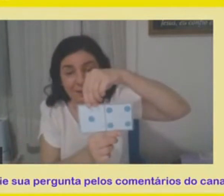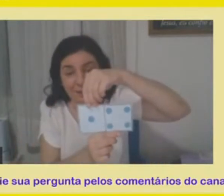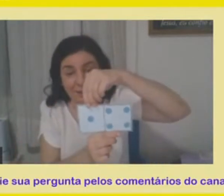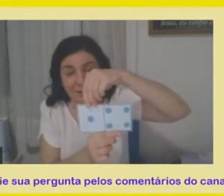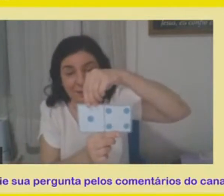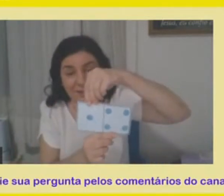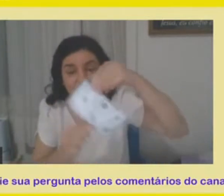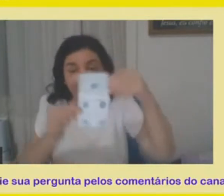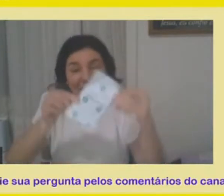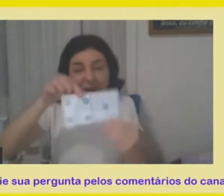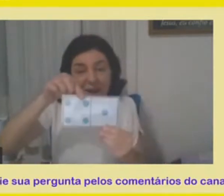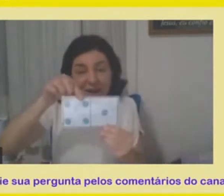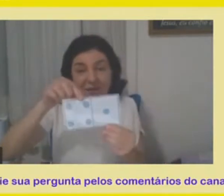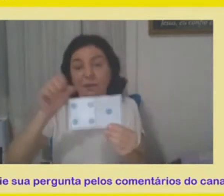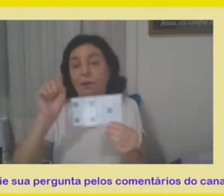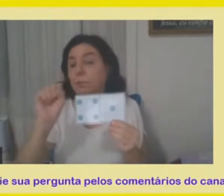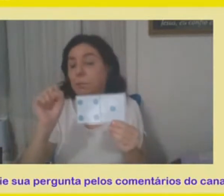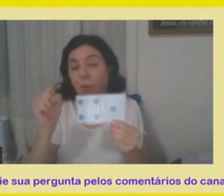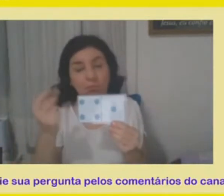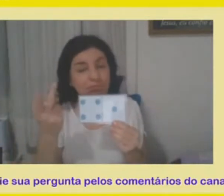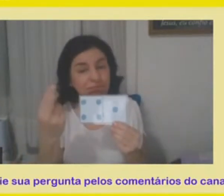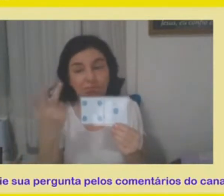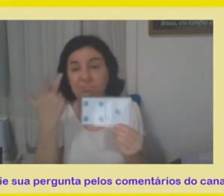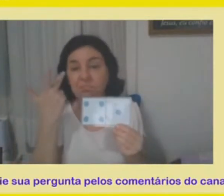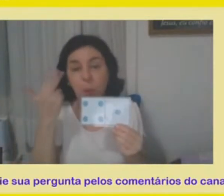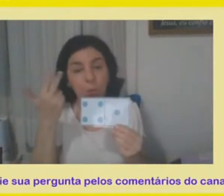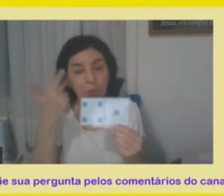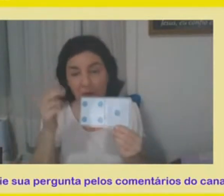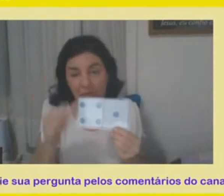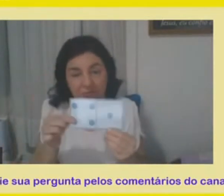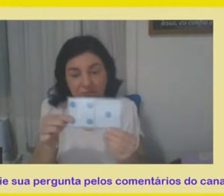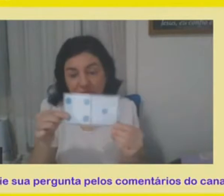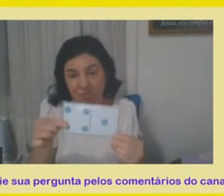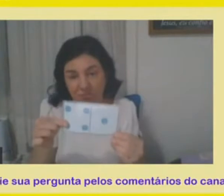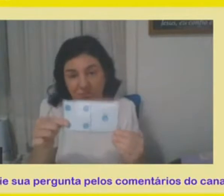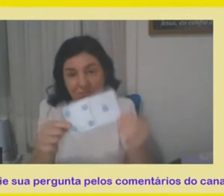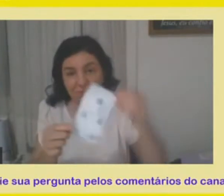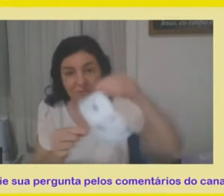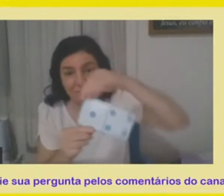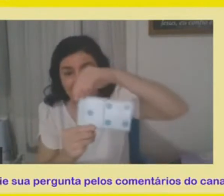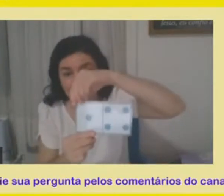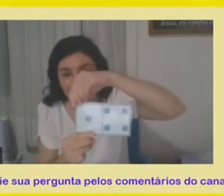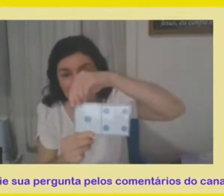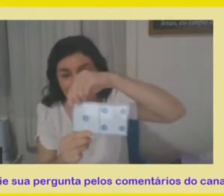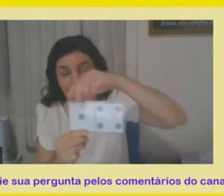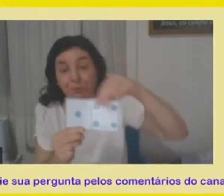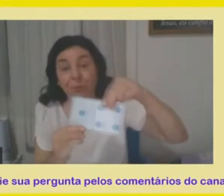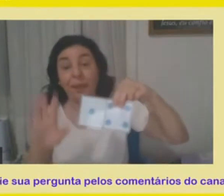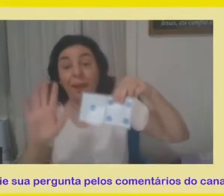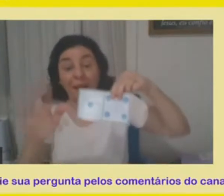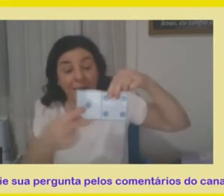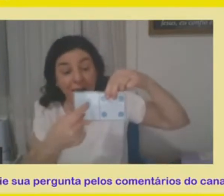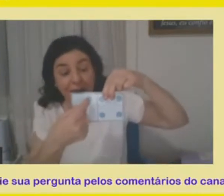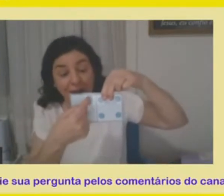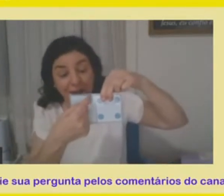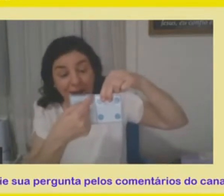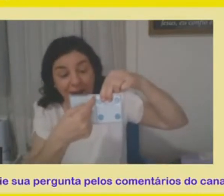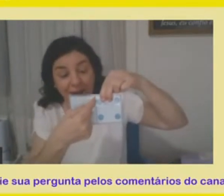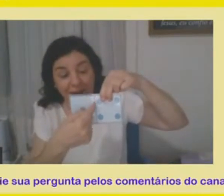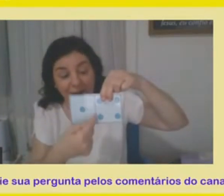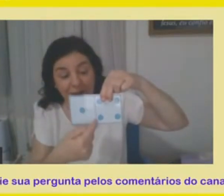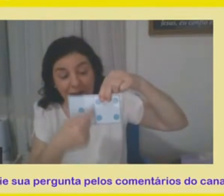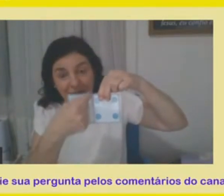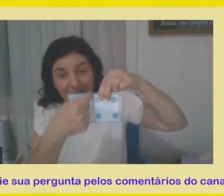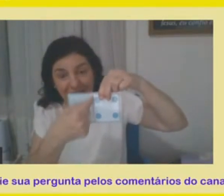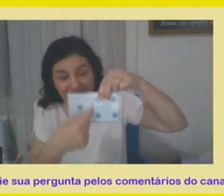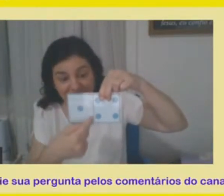também. Ai, e tanto faz, assim, assim, tá bom? Esquerda, direita, tanto faz, normal, tá? Ser desse lado, desse